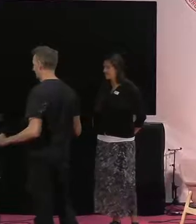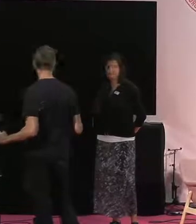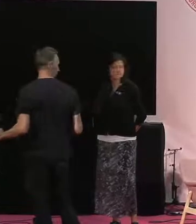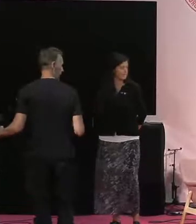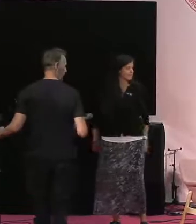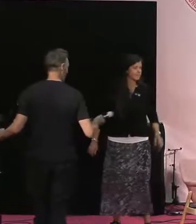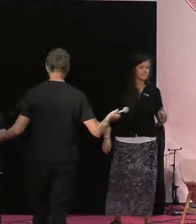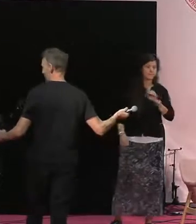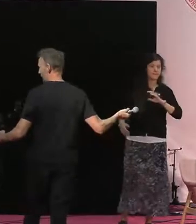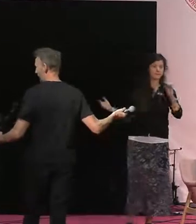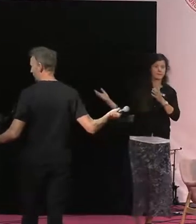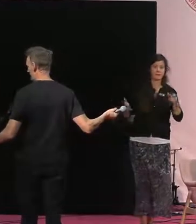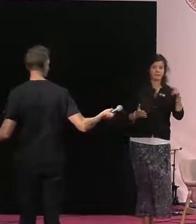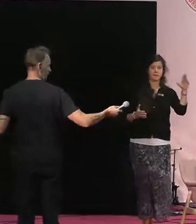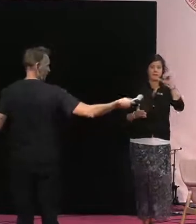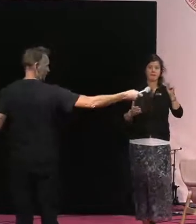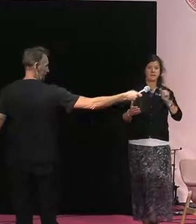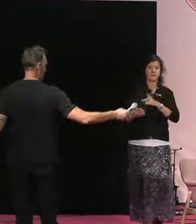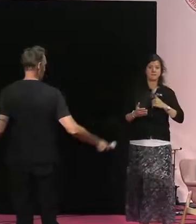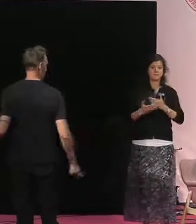Hej och välkomna. Som jag precis